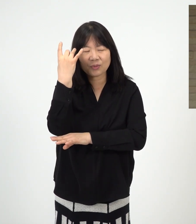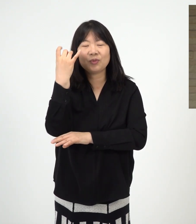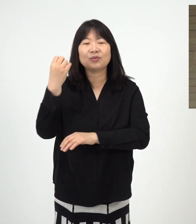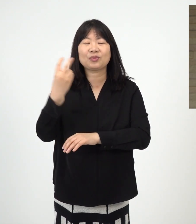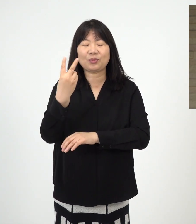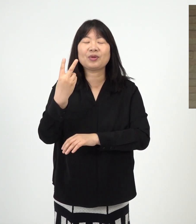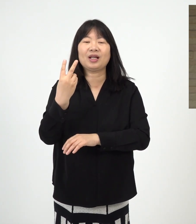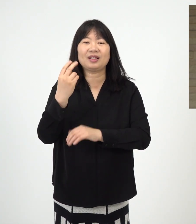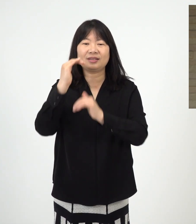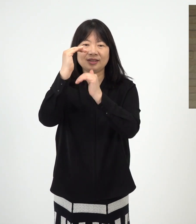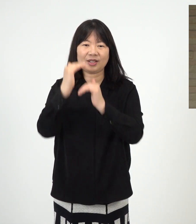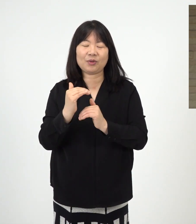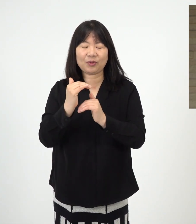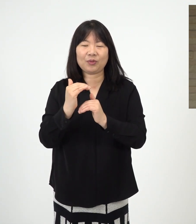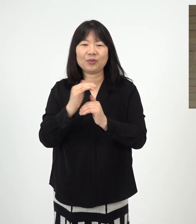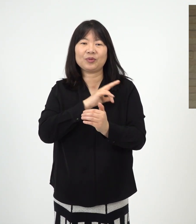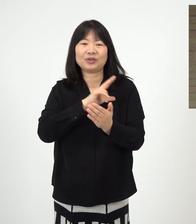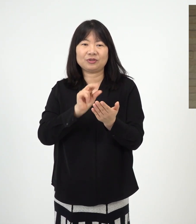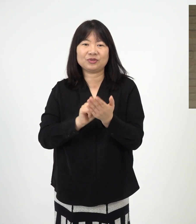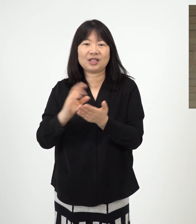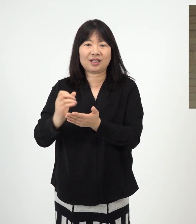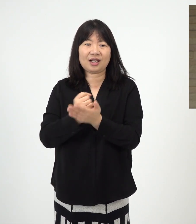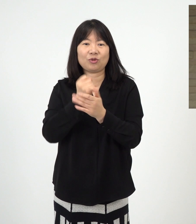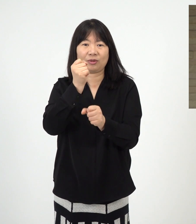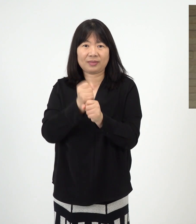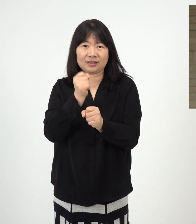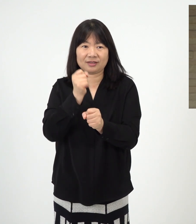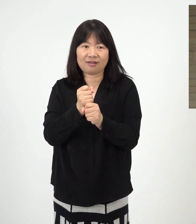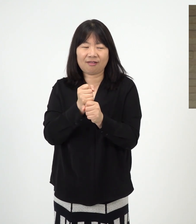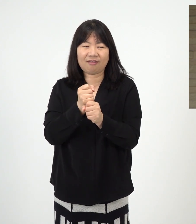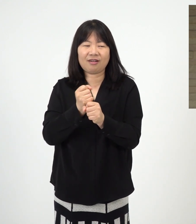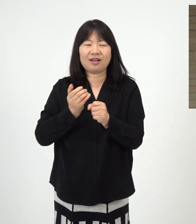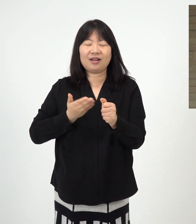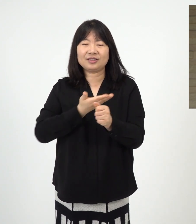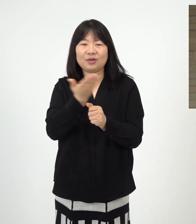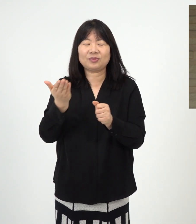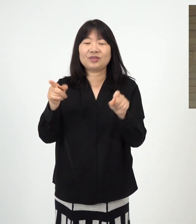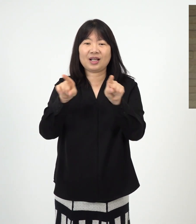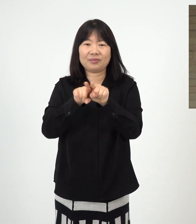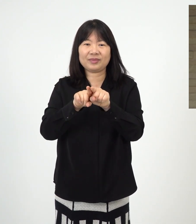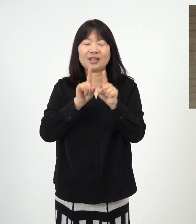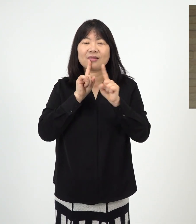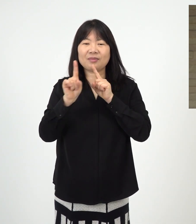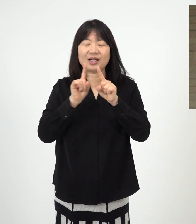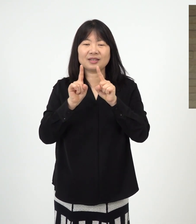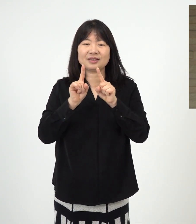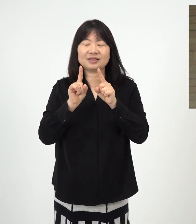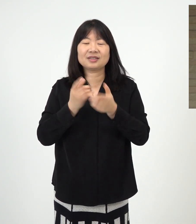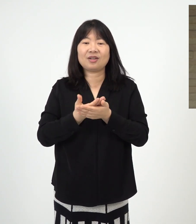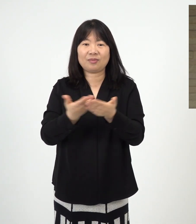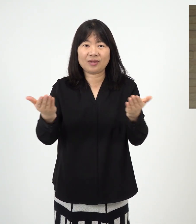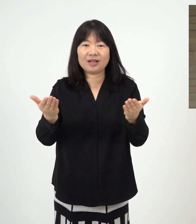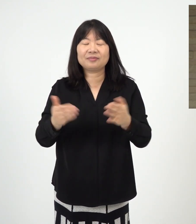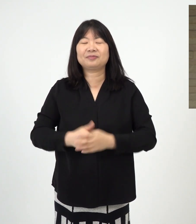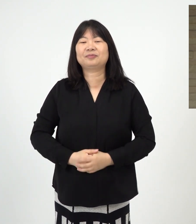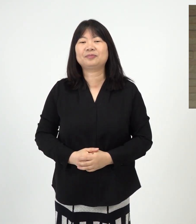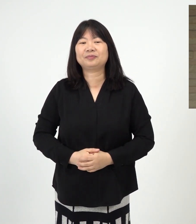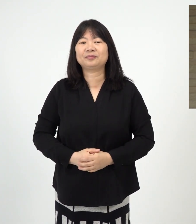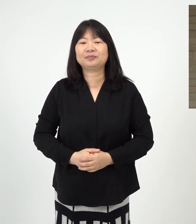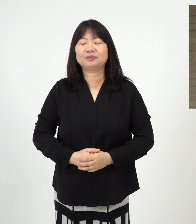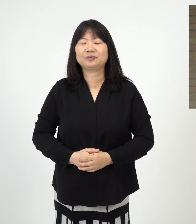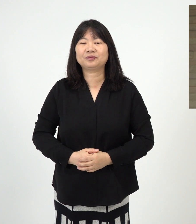또 기본적인 몇 가지 주제를 만들어서 여러분들과 말씀으로 만나게 될